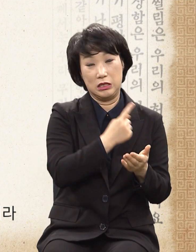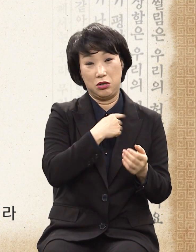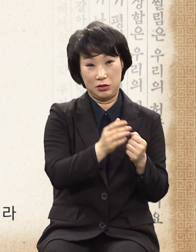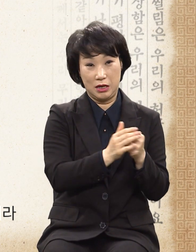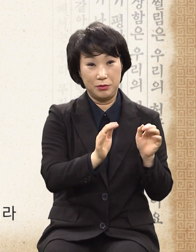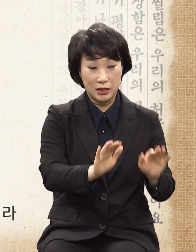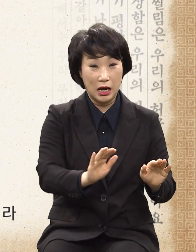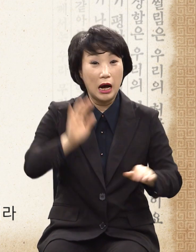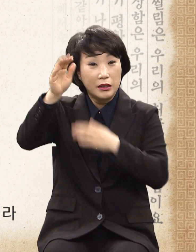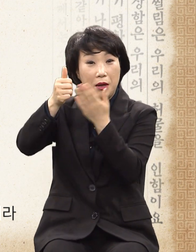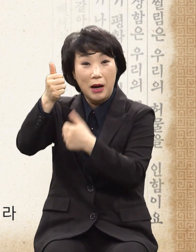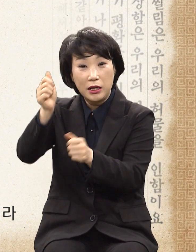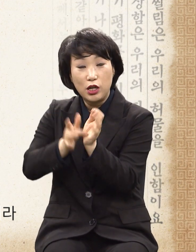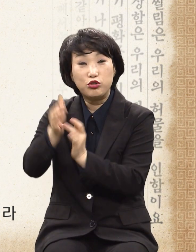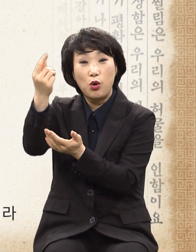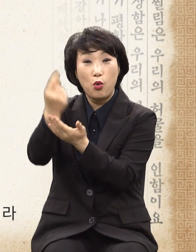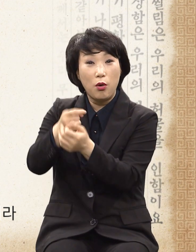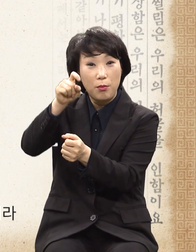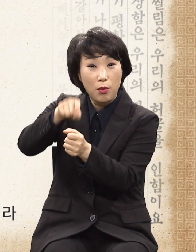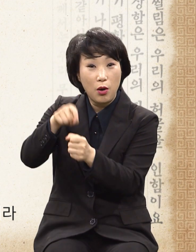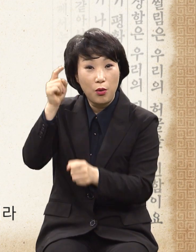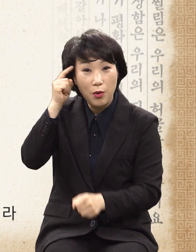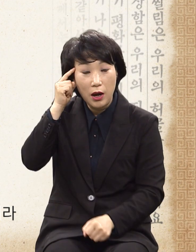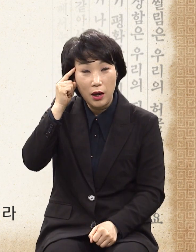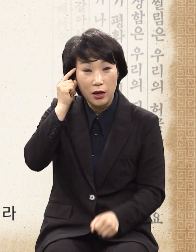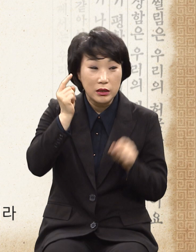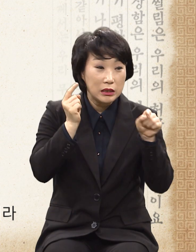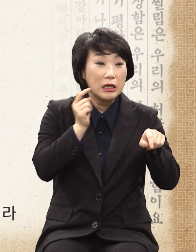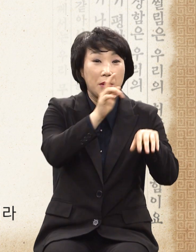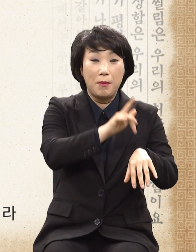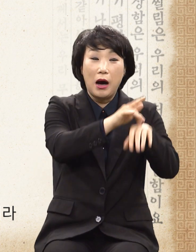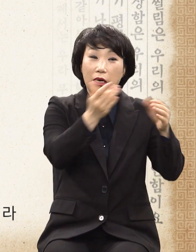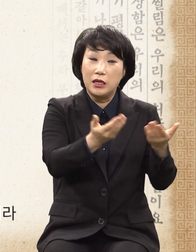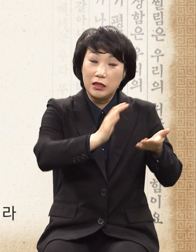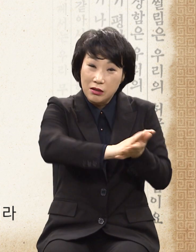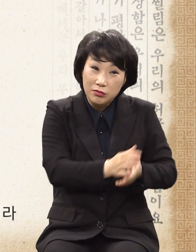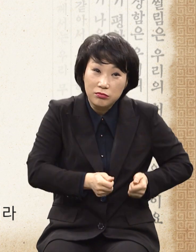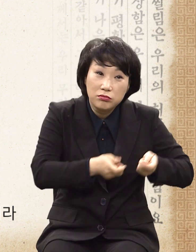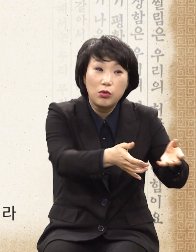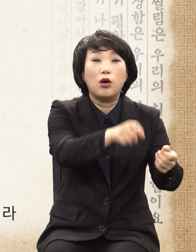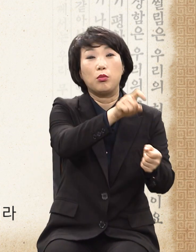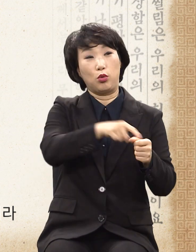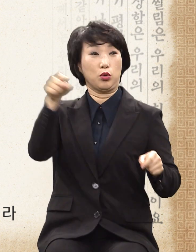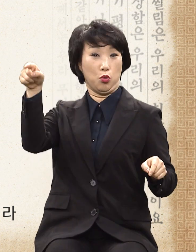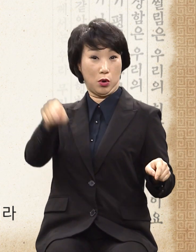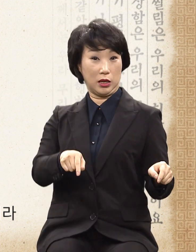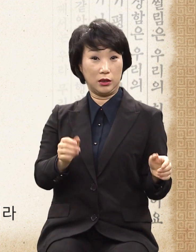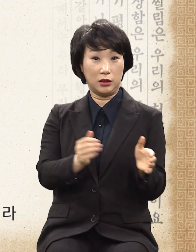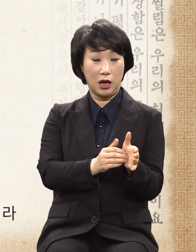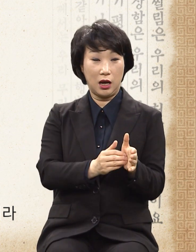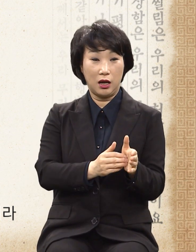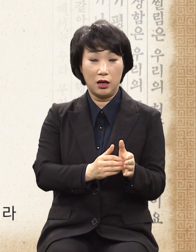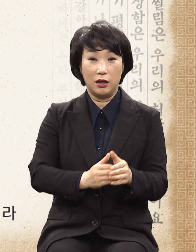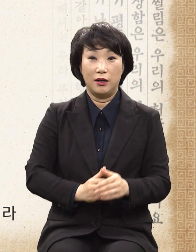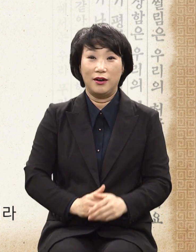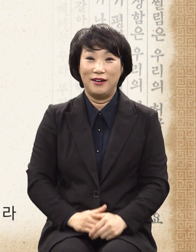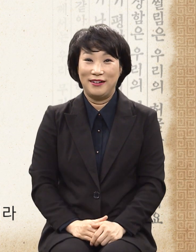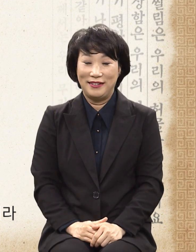범죄함이니라. 하나님의 아들이 나타나신 것은 마귀의 일을 멸하라